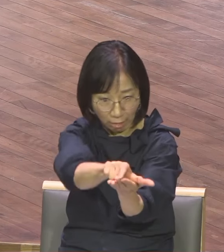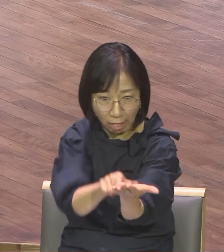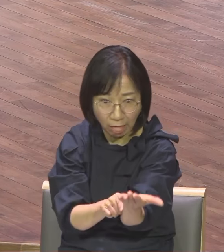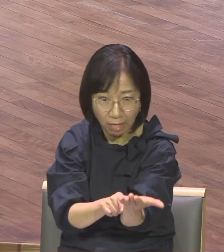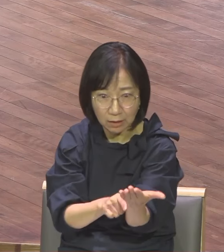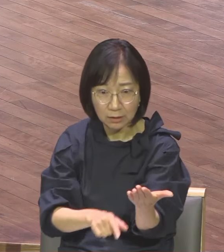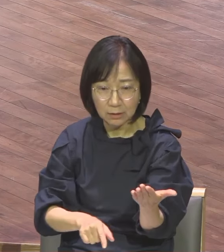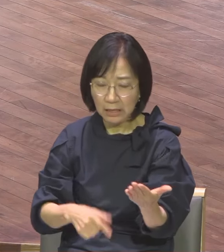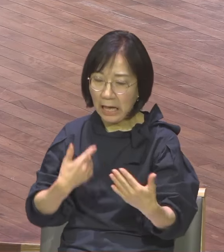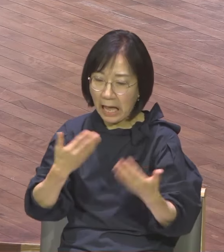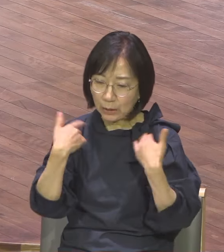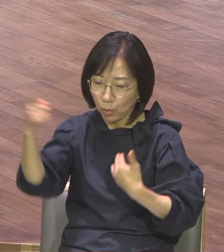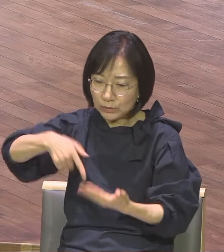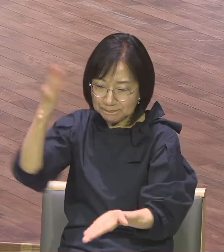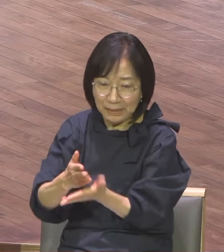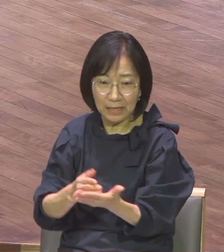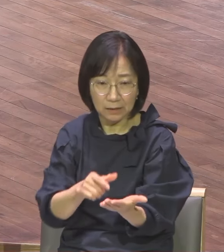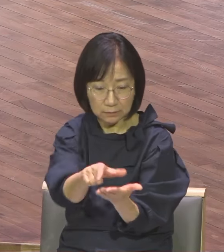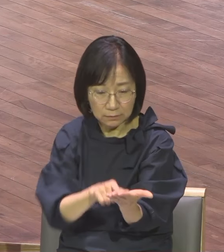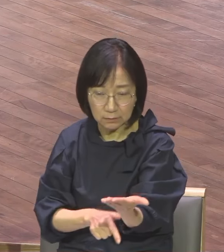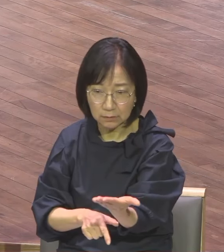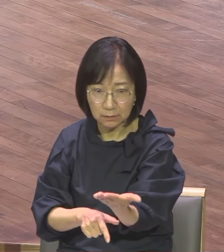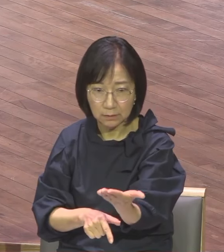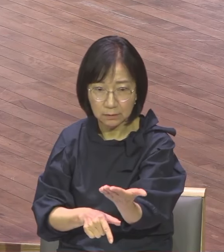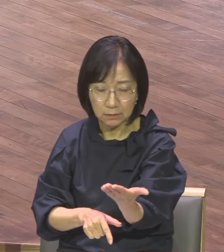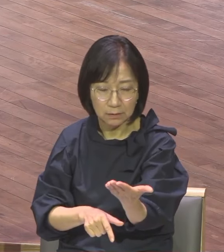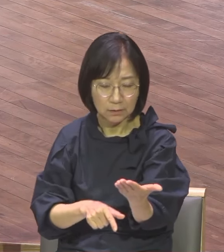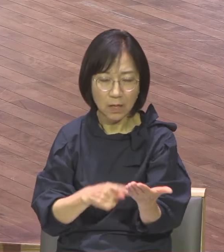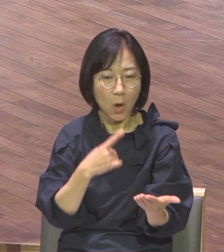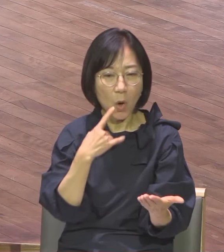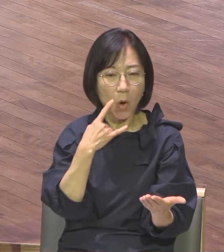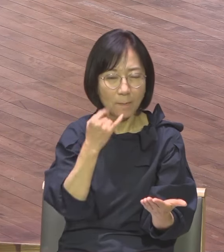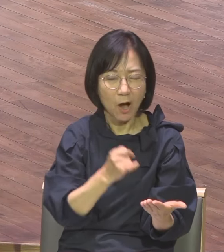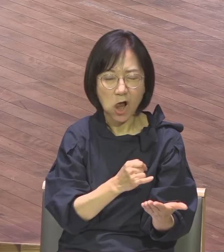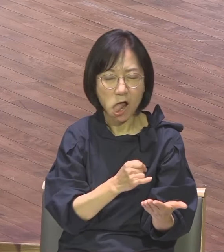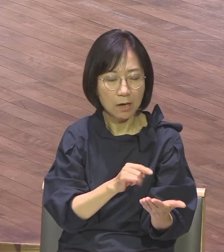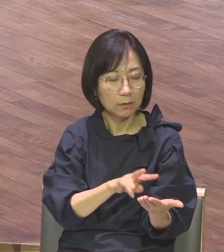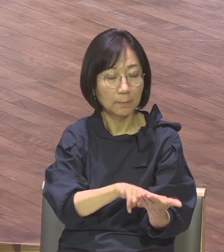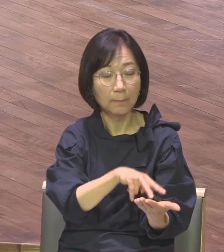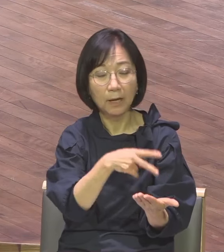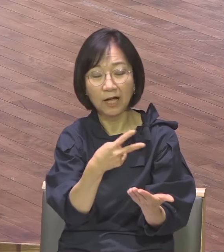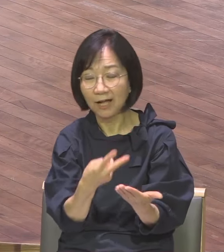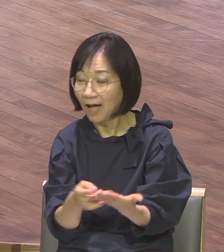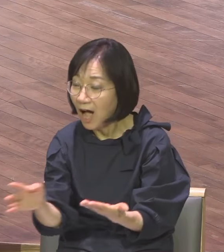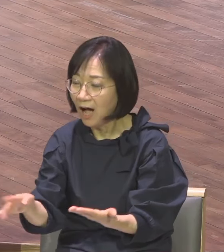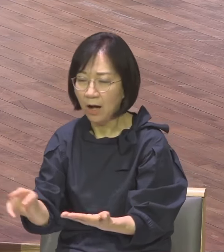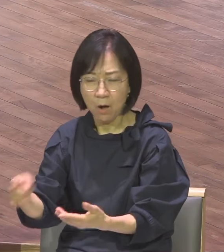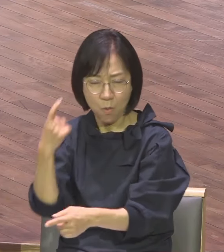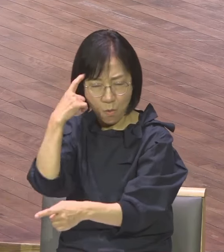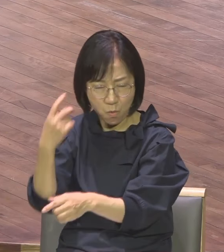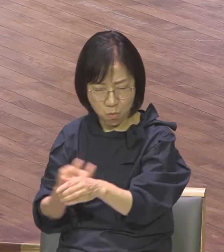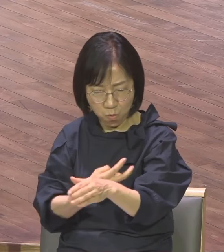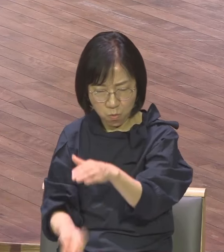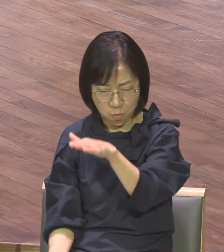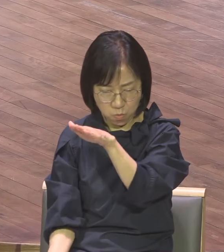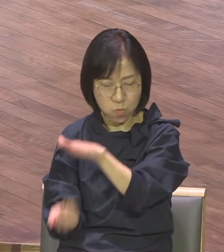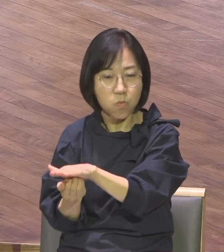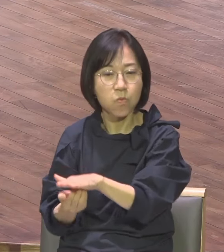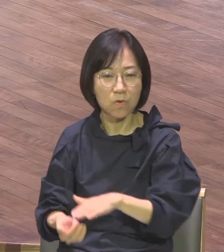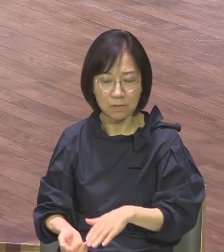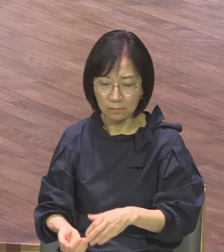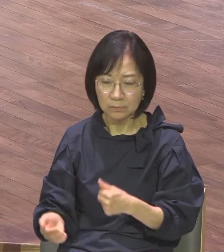수 없으니 학교 보내지 마세요. 퇴학시킨 거예요. 어머니는 반대로 이야기한 거예요. 뭐가